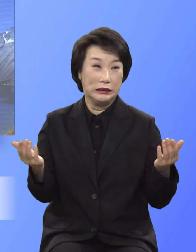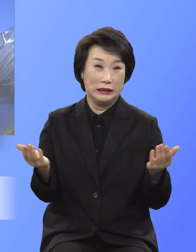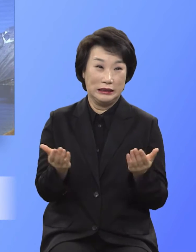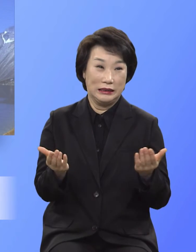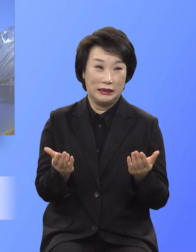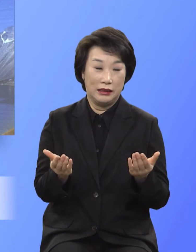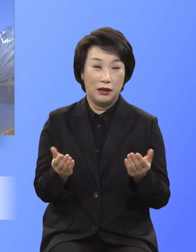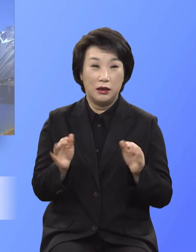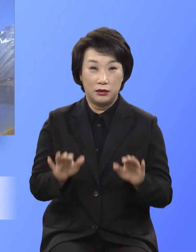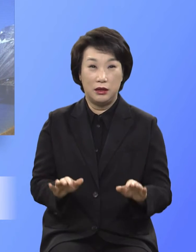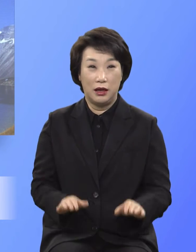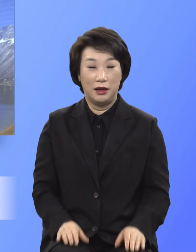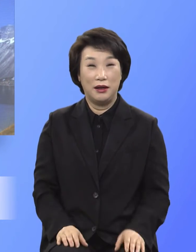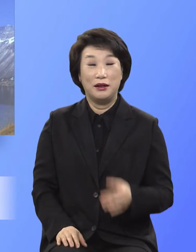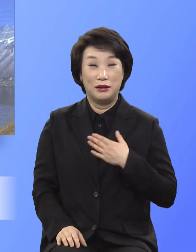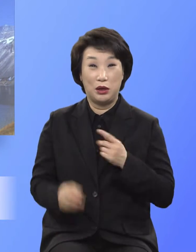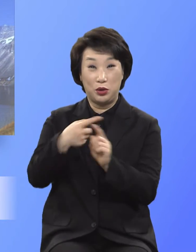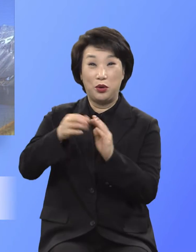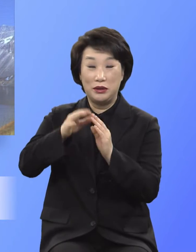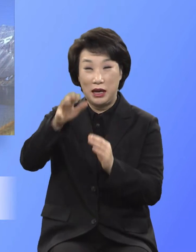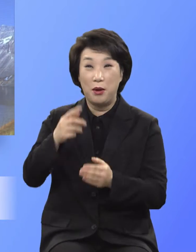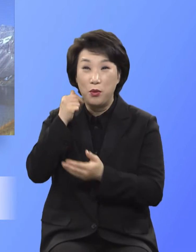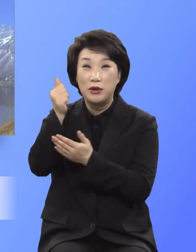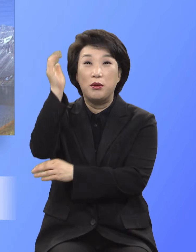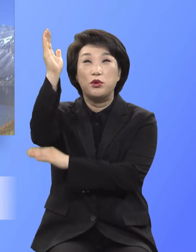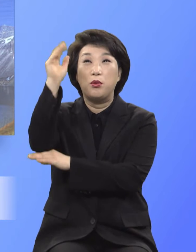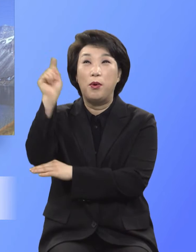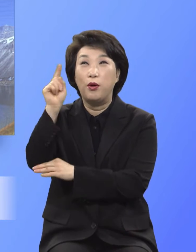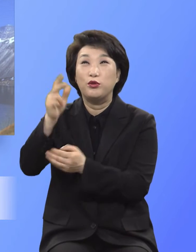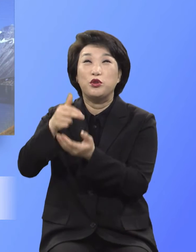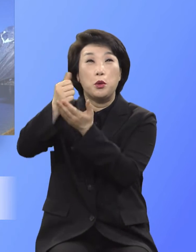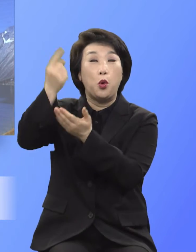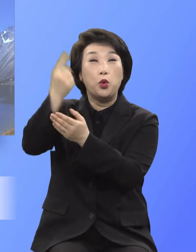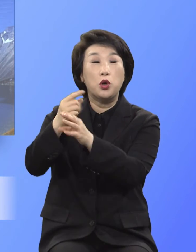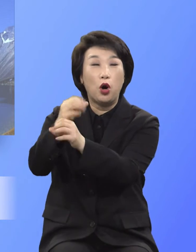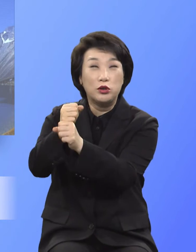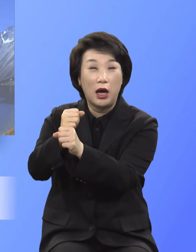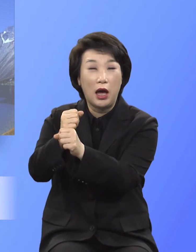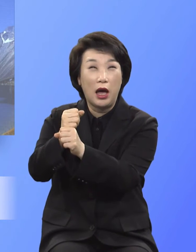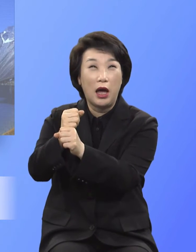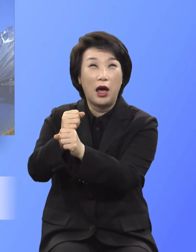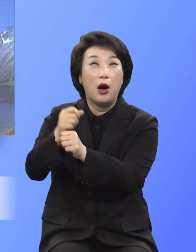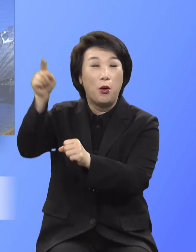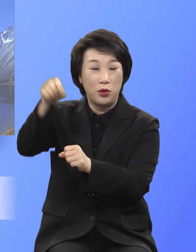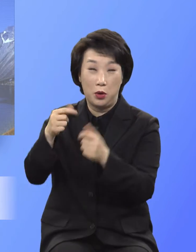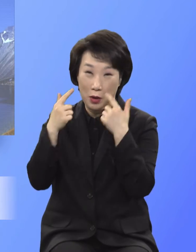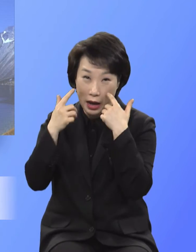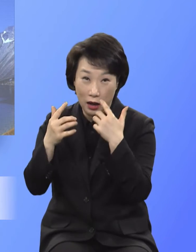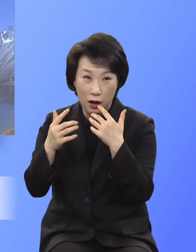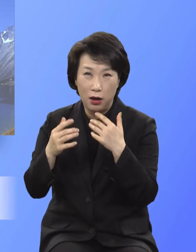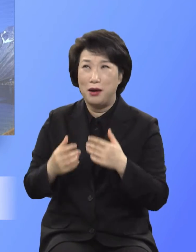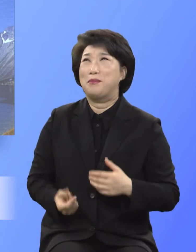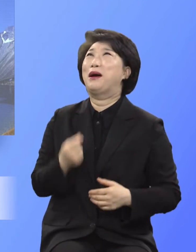큰일 난대. 근데 우리 목사님께서 주님이 언젠가 오신다고 그랬는데 빨리 오시면 좋겠다.